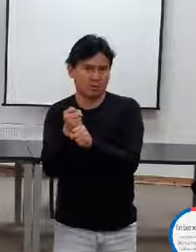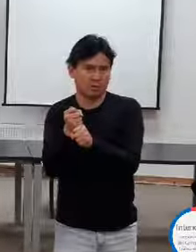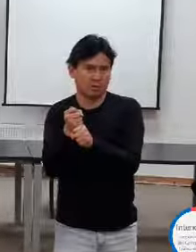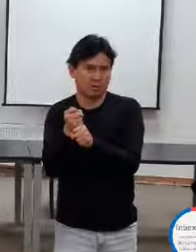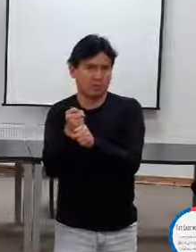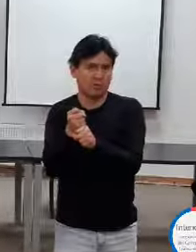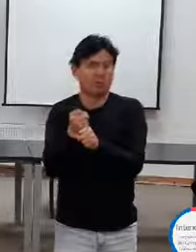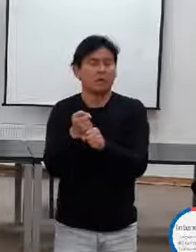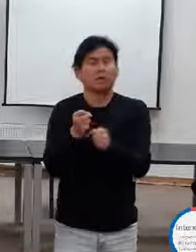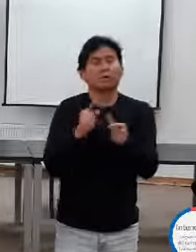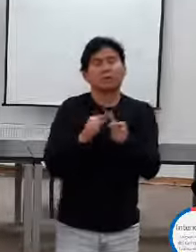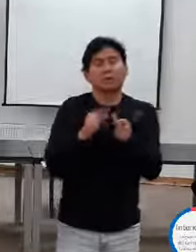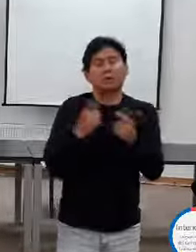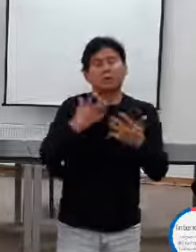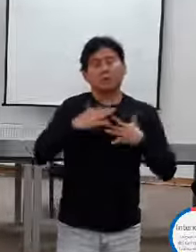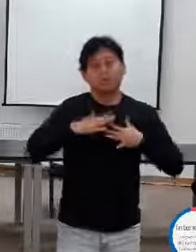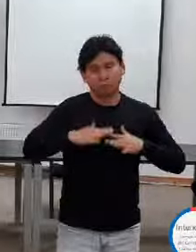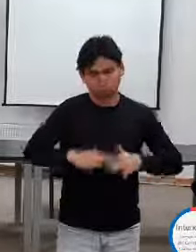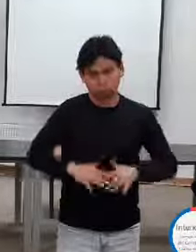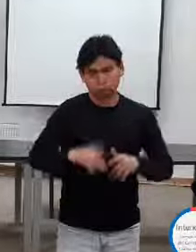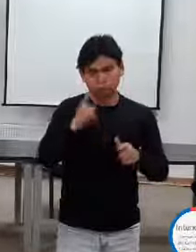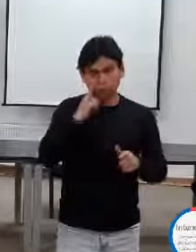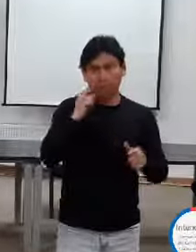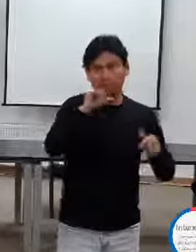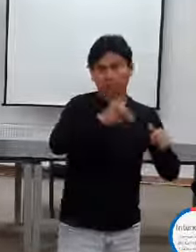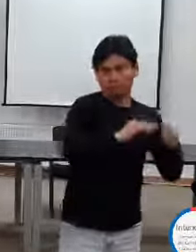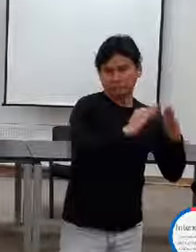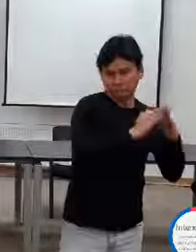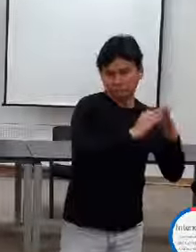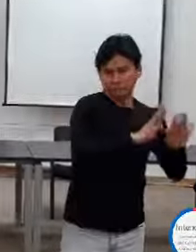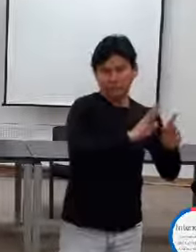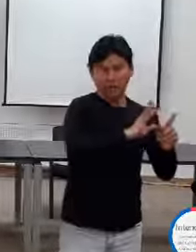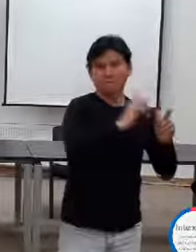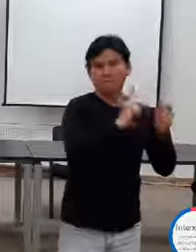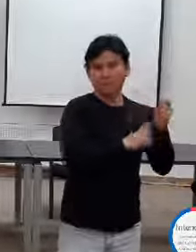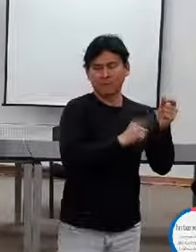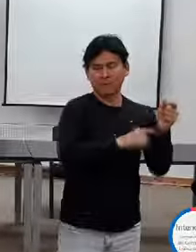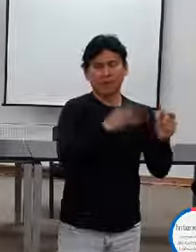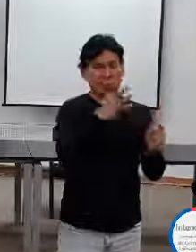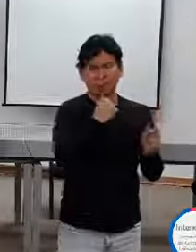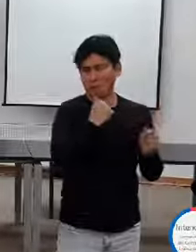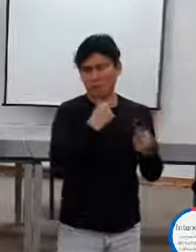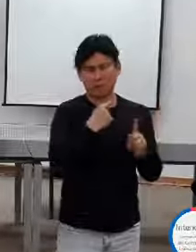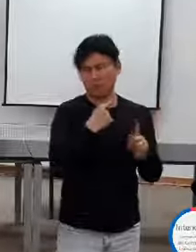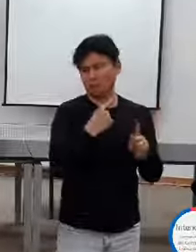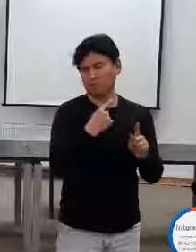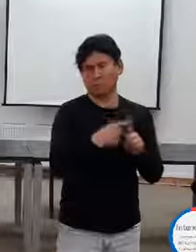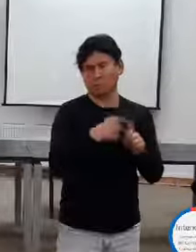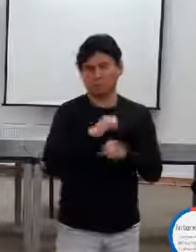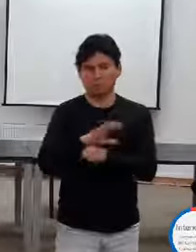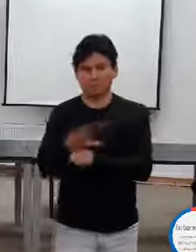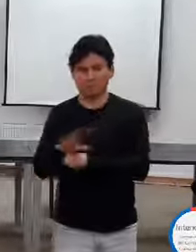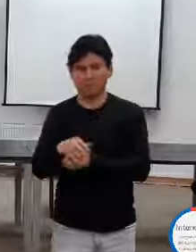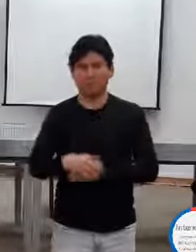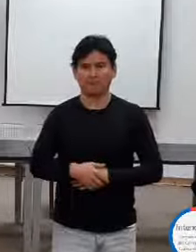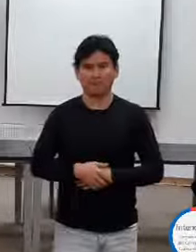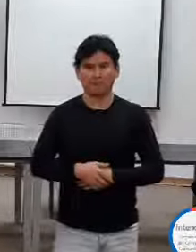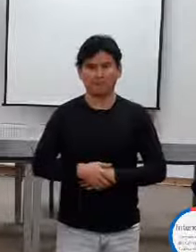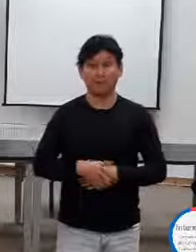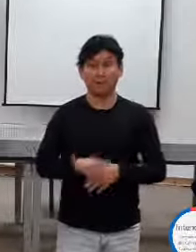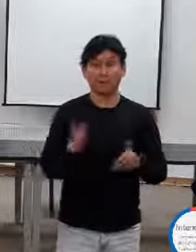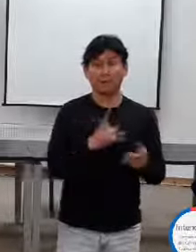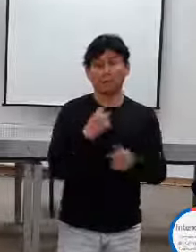que favorece digamos esta cuarentena preventiva es el hecho de que la familia tampoco tiene detectado el COVID-19. Deduzco de sus